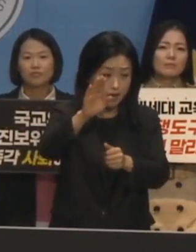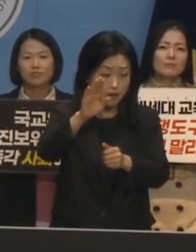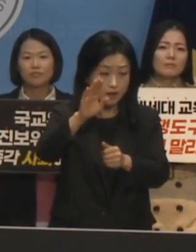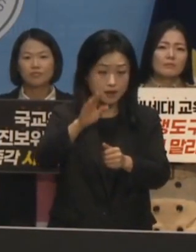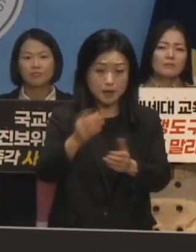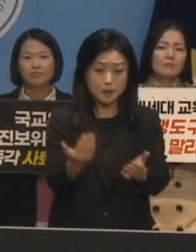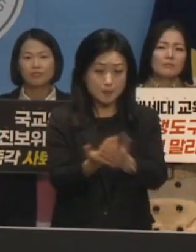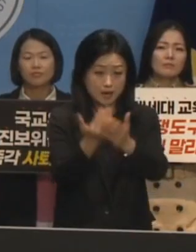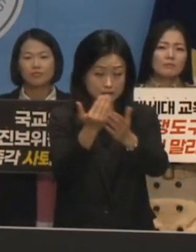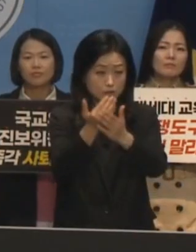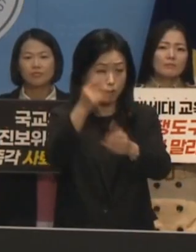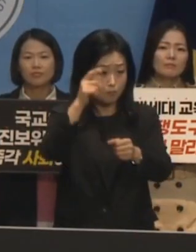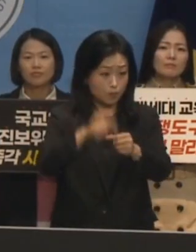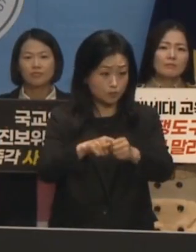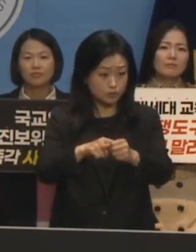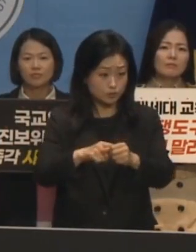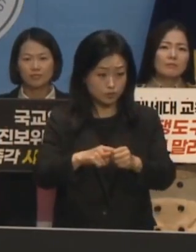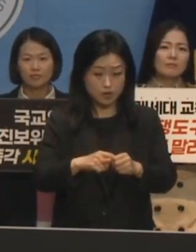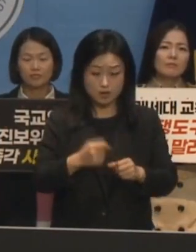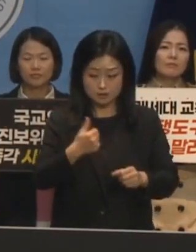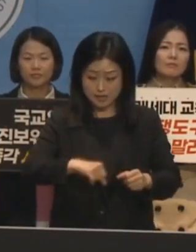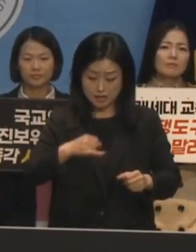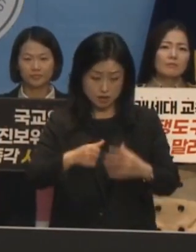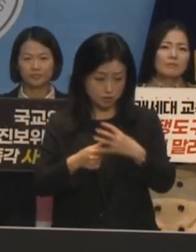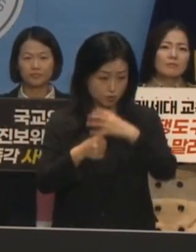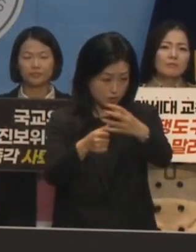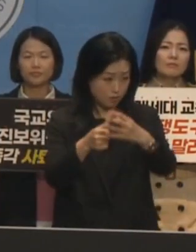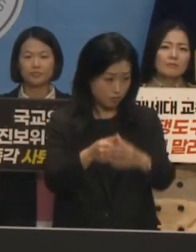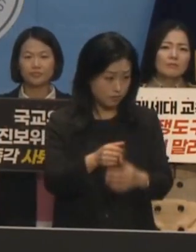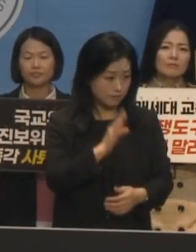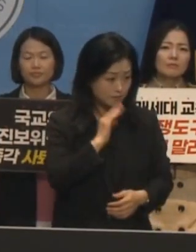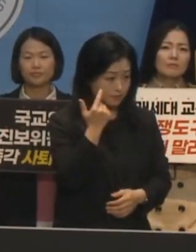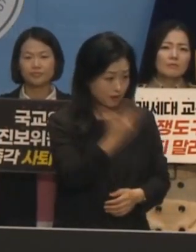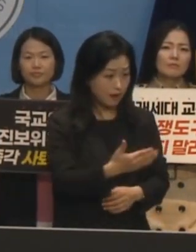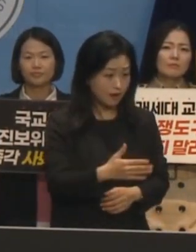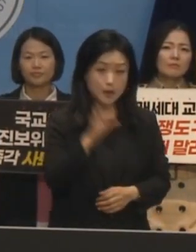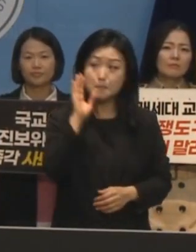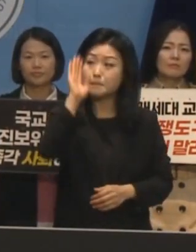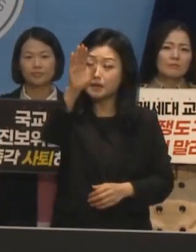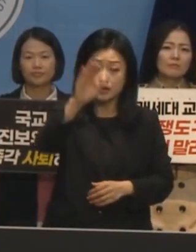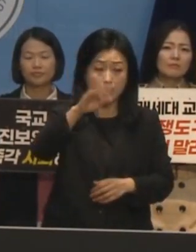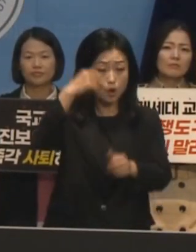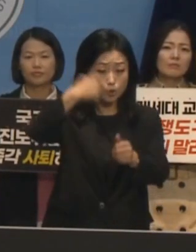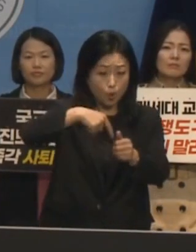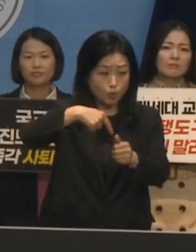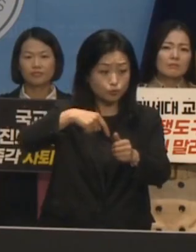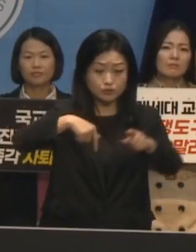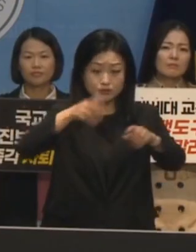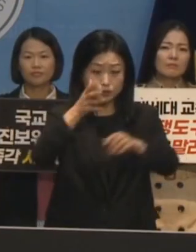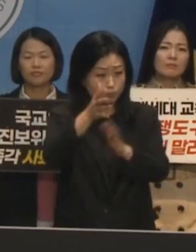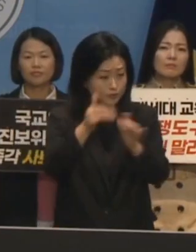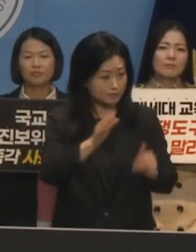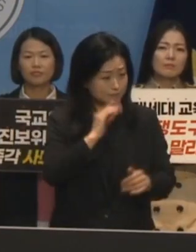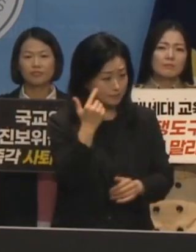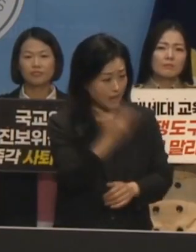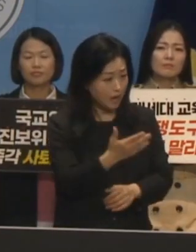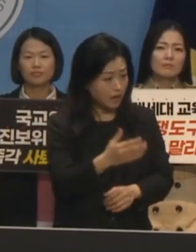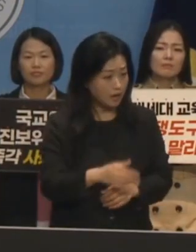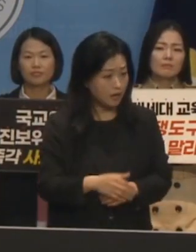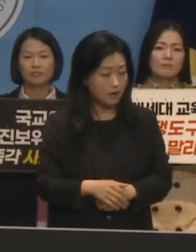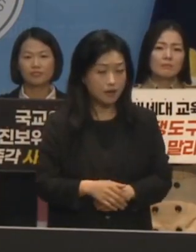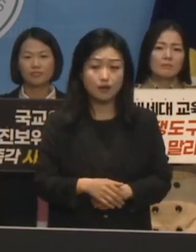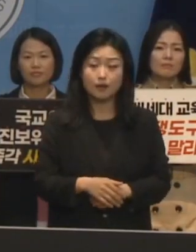삼으려는 의도였냐고 말이다. 이런 위원들이 우리 아이들의 미래를 좌우하는 교육 전문가로 차관급